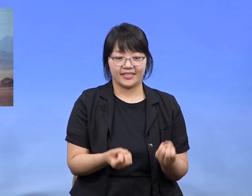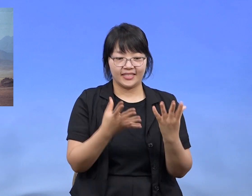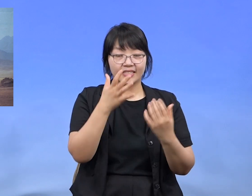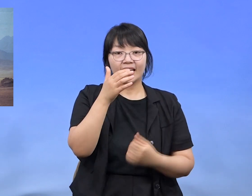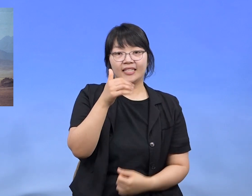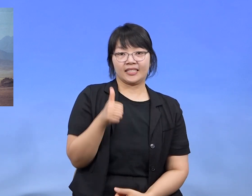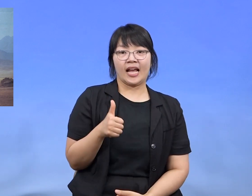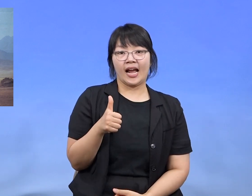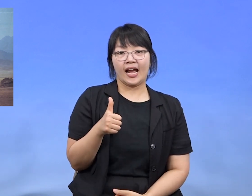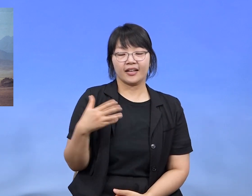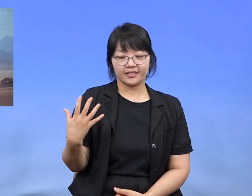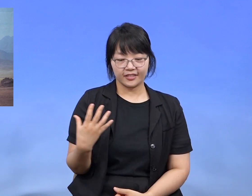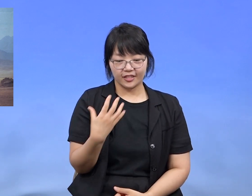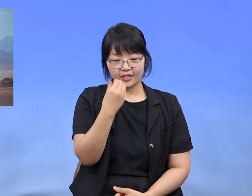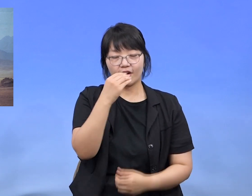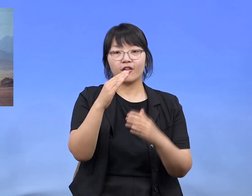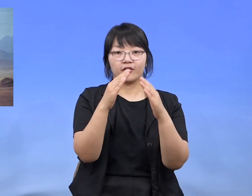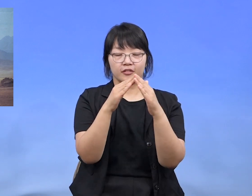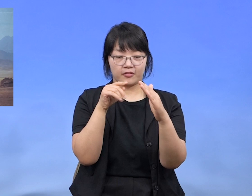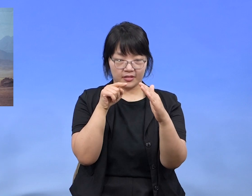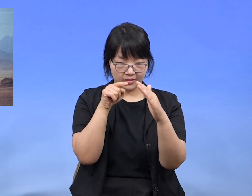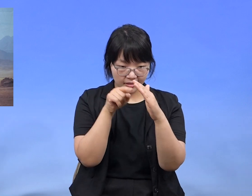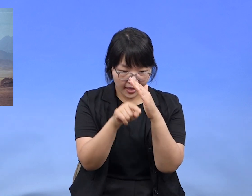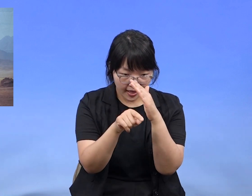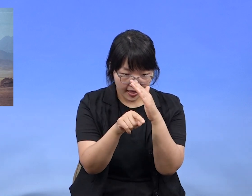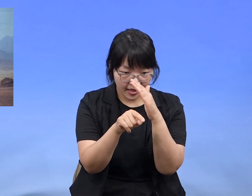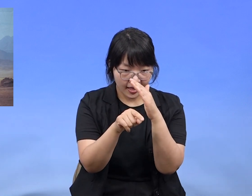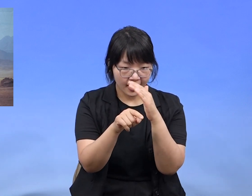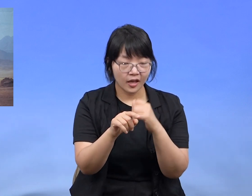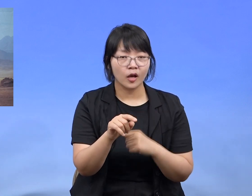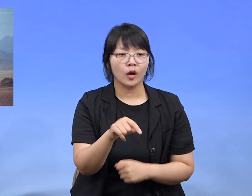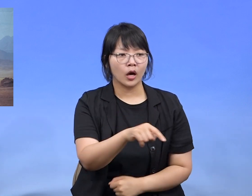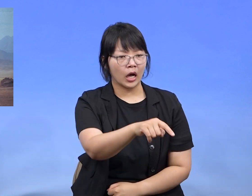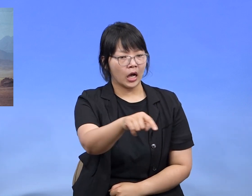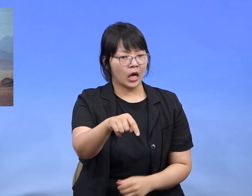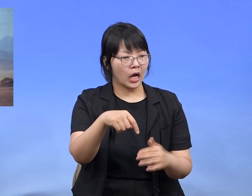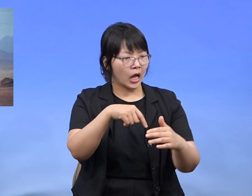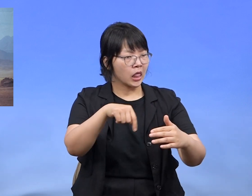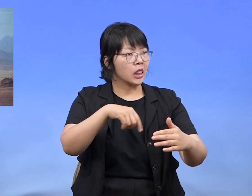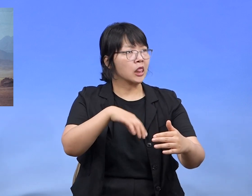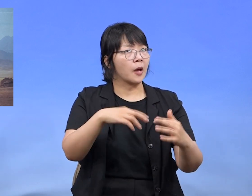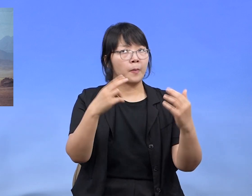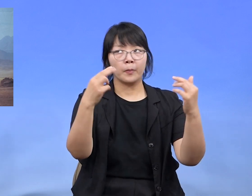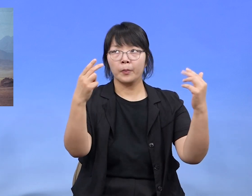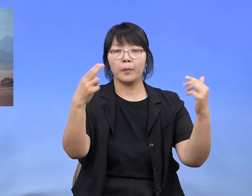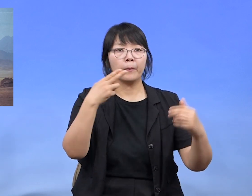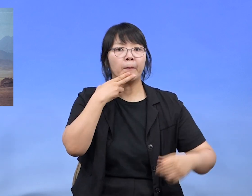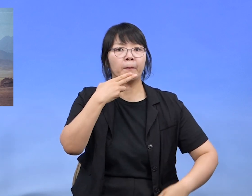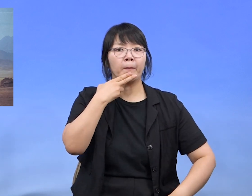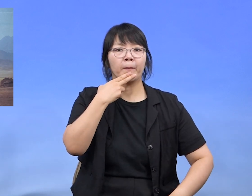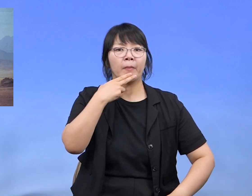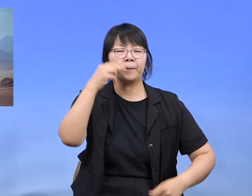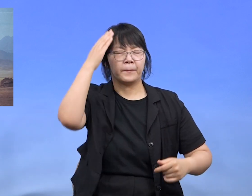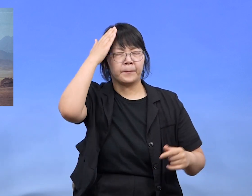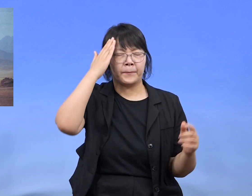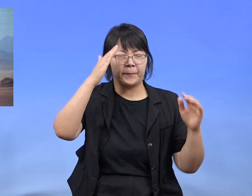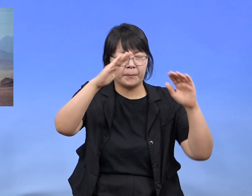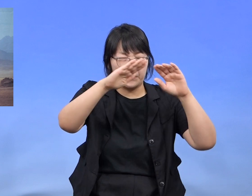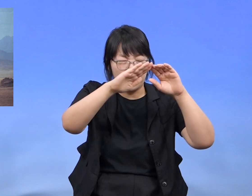제사장들이 성소에 들어오면 성소 안에는 창문이 없습니다.